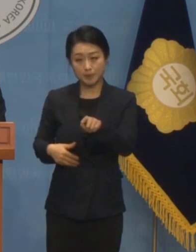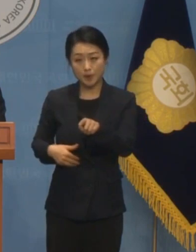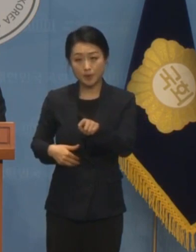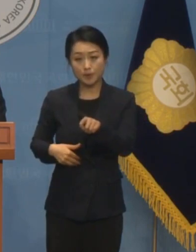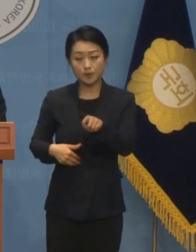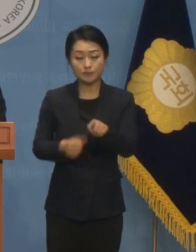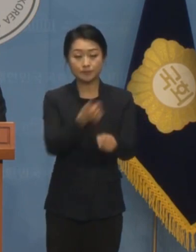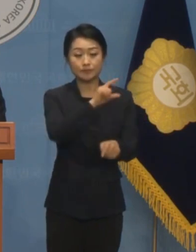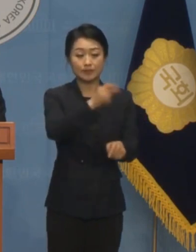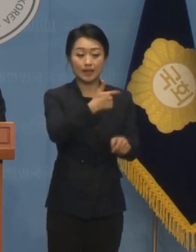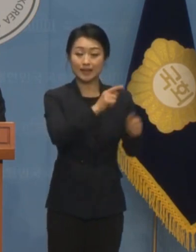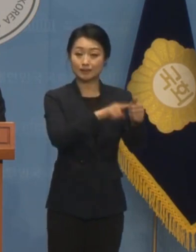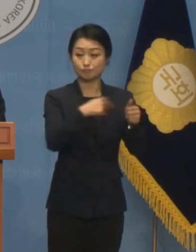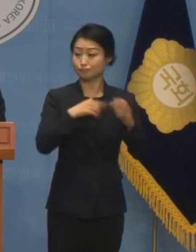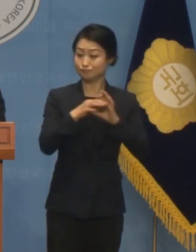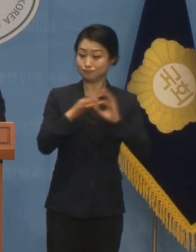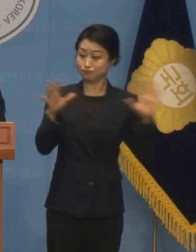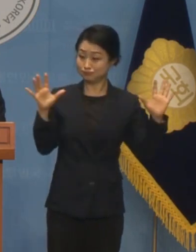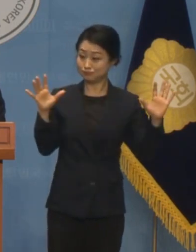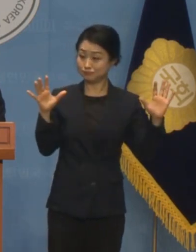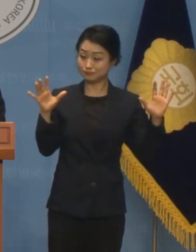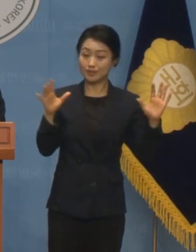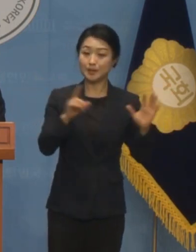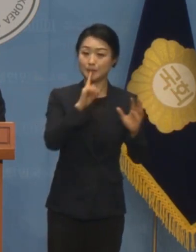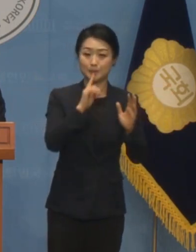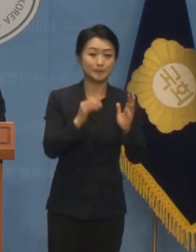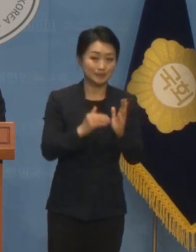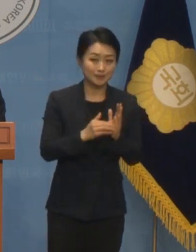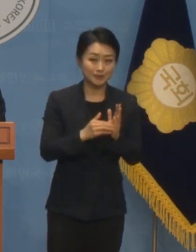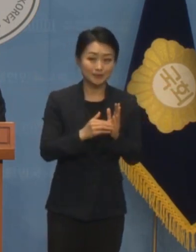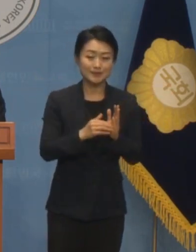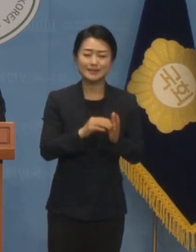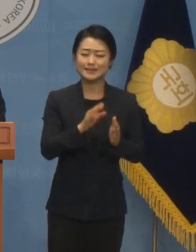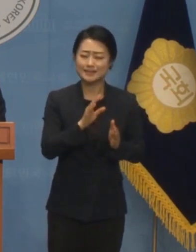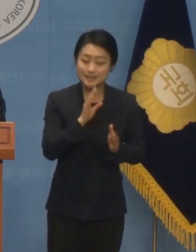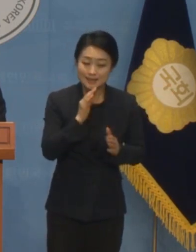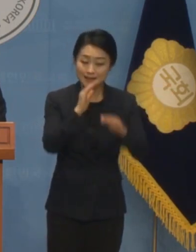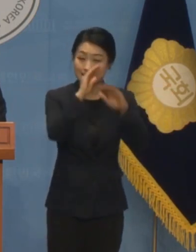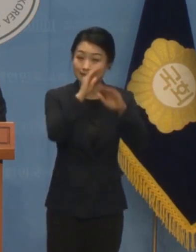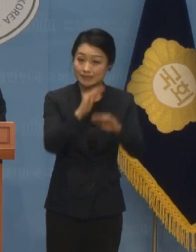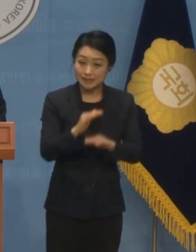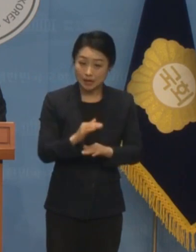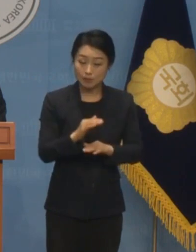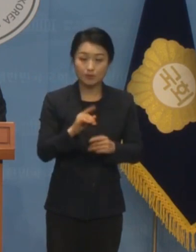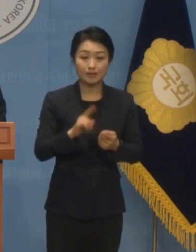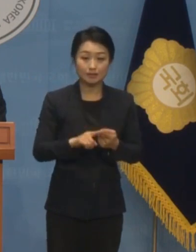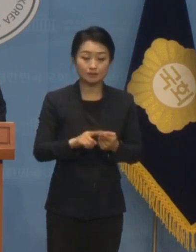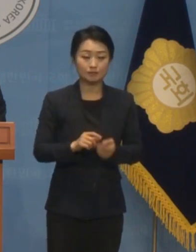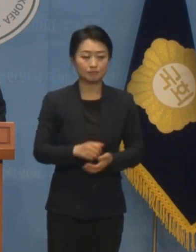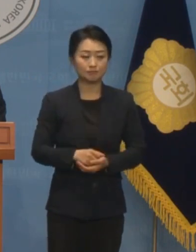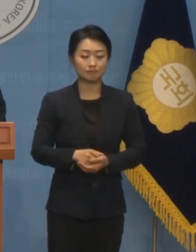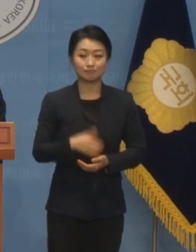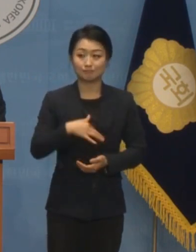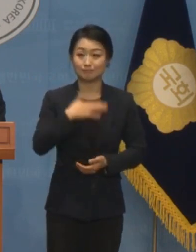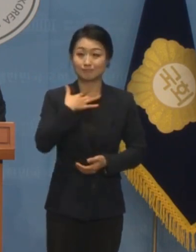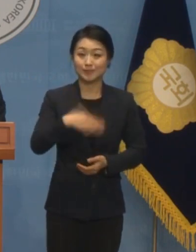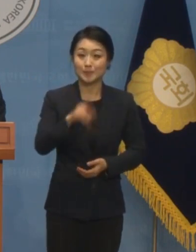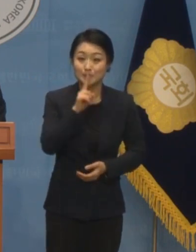한동훈 씨는 나와 무관한 일이라고만 하지 사실 자체를 부인하지는 않고 있습니다.